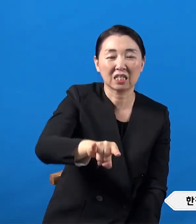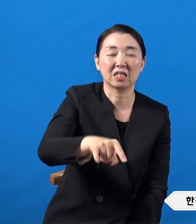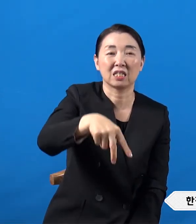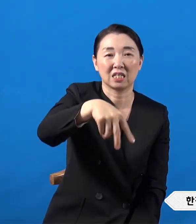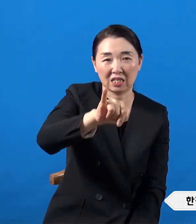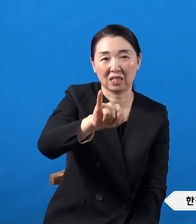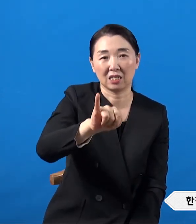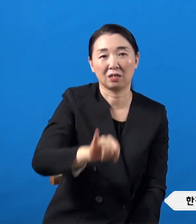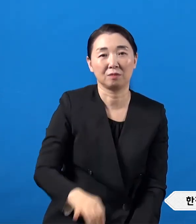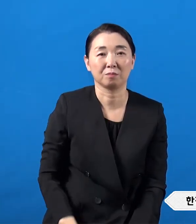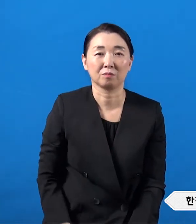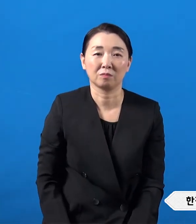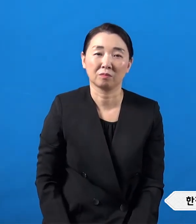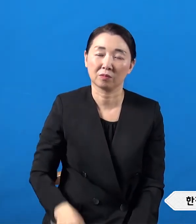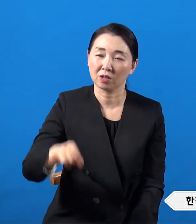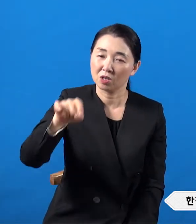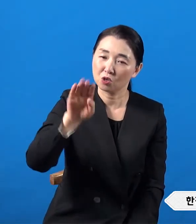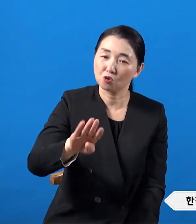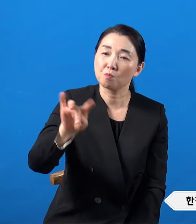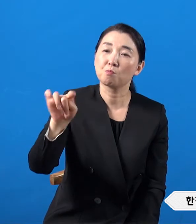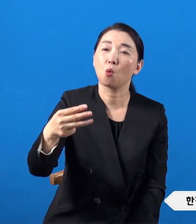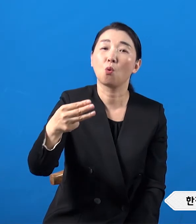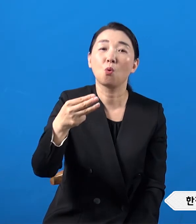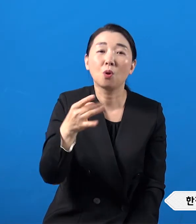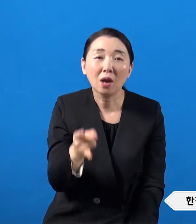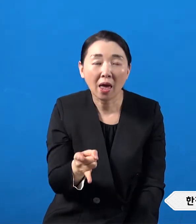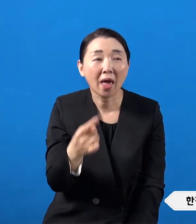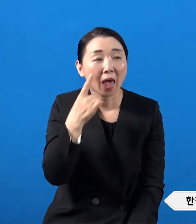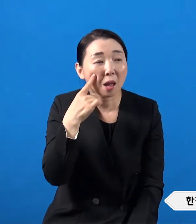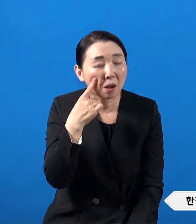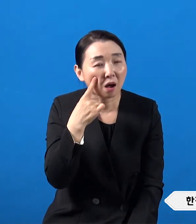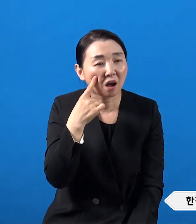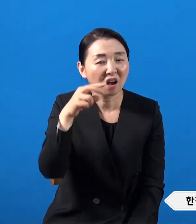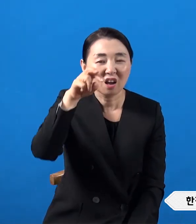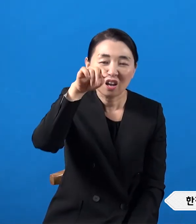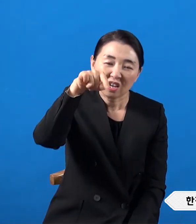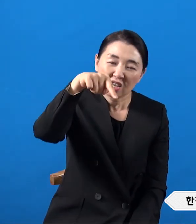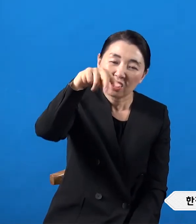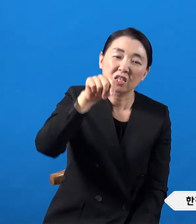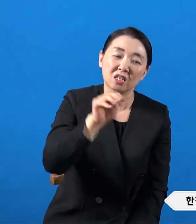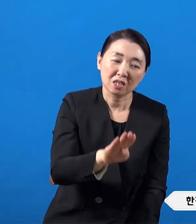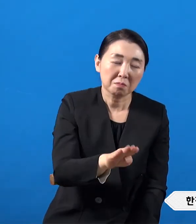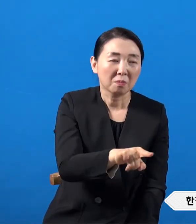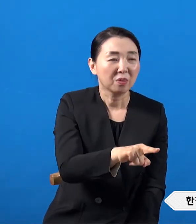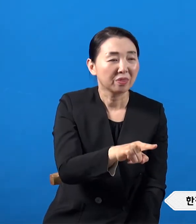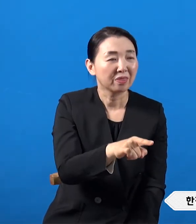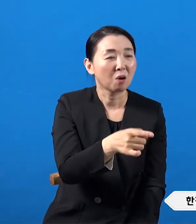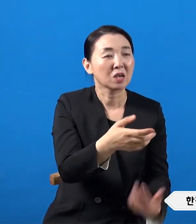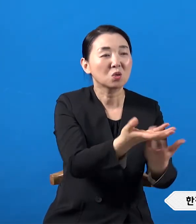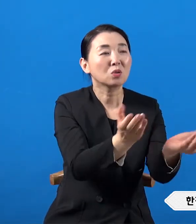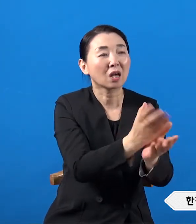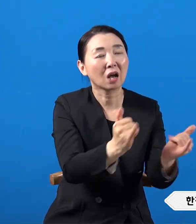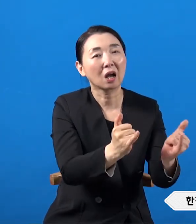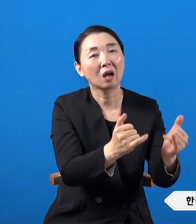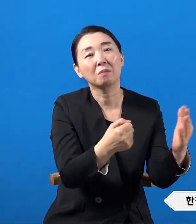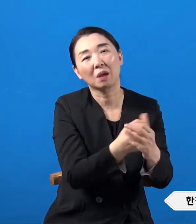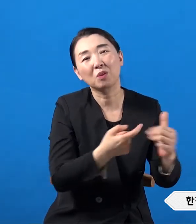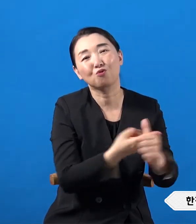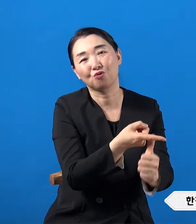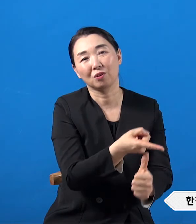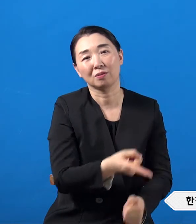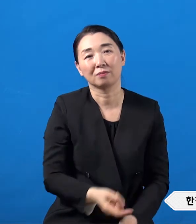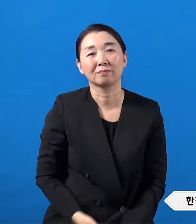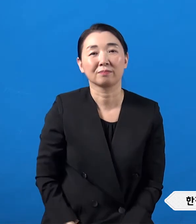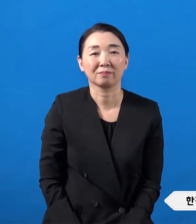시라고 합니다. 그래서 쉽볼렛 해봐 하는데 그냥 십볼렛 하면 너 에브라임 사람이구나 쳐서